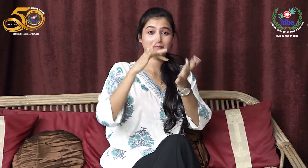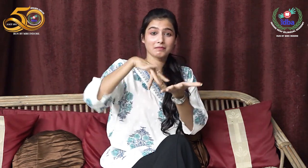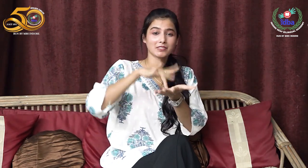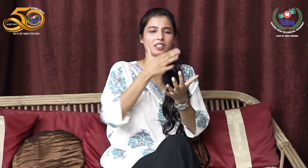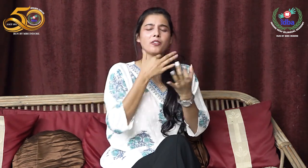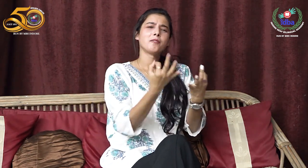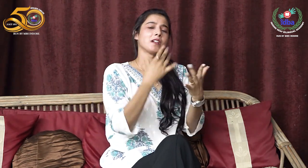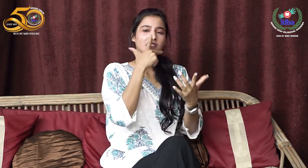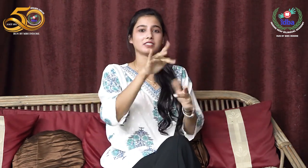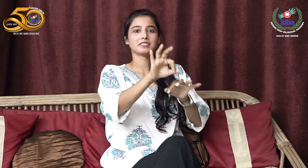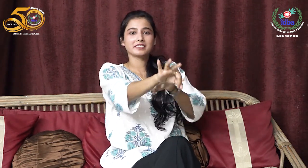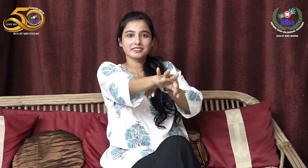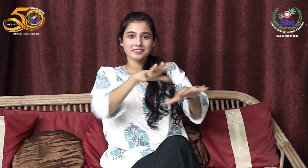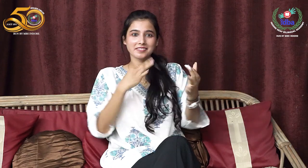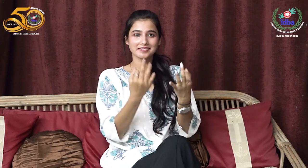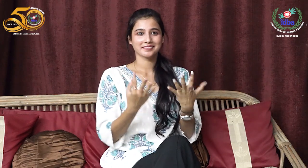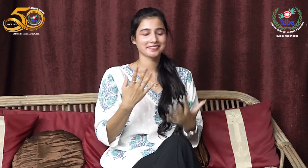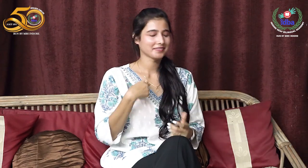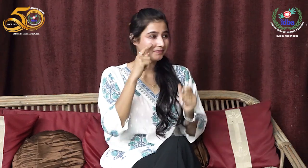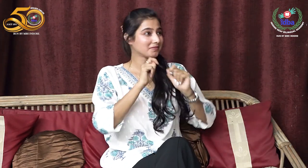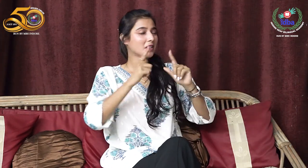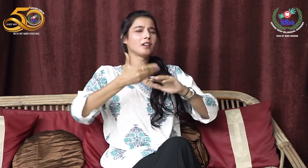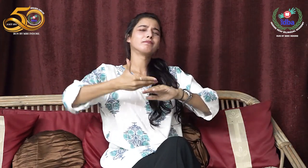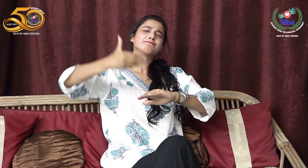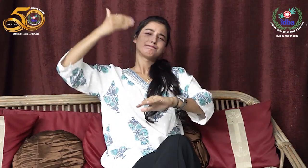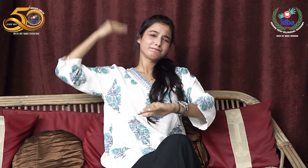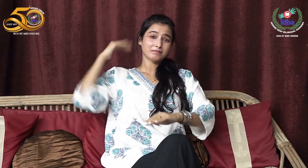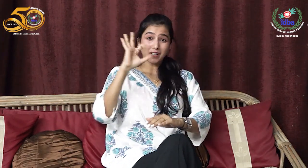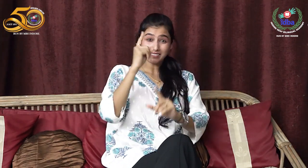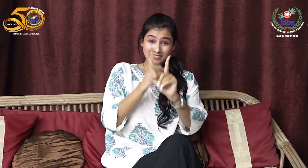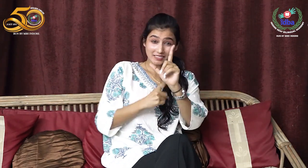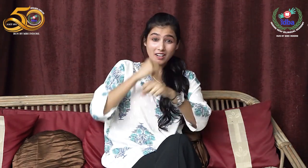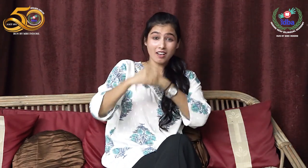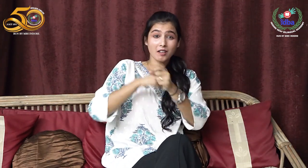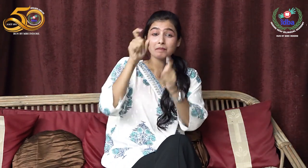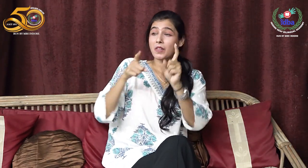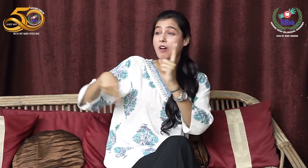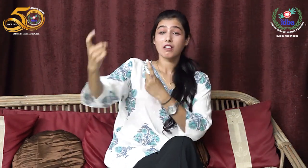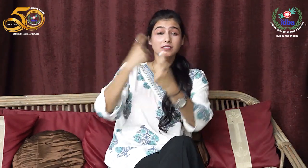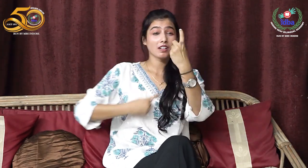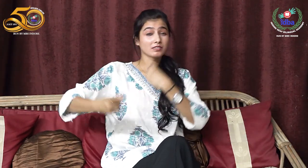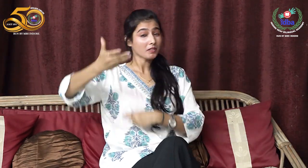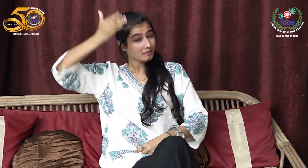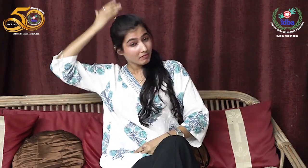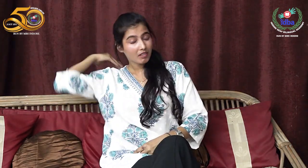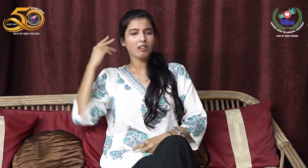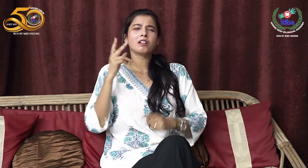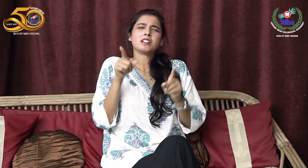है, बट और सुंदर होता जा रहा है IDB। बहुत अच्छा लगा। पहले जब हम आए थे, 50 साल जो हो चुके हैं IDB को, बहुत लोग हमसे